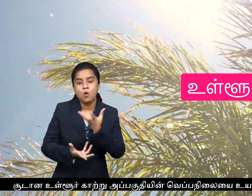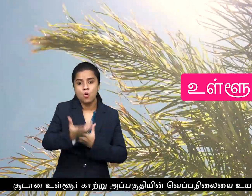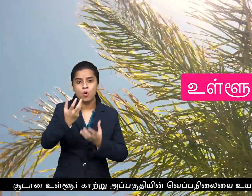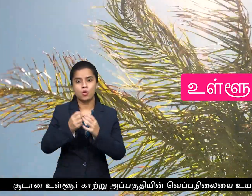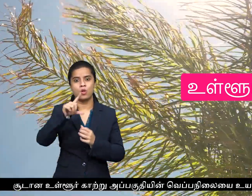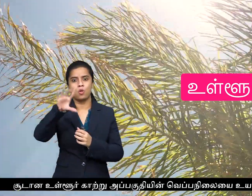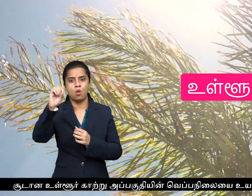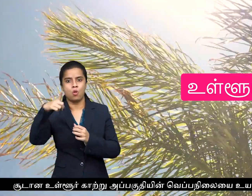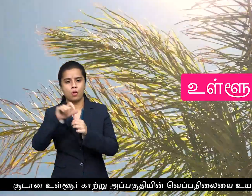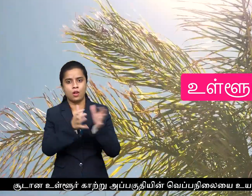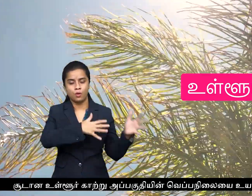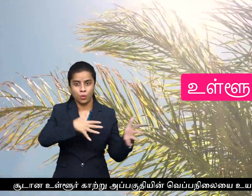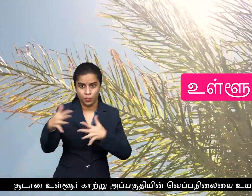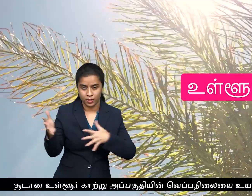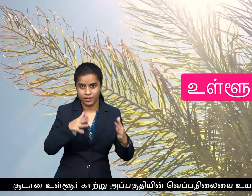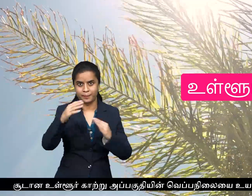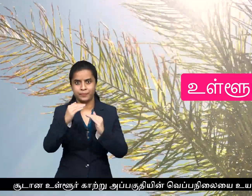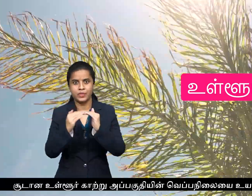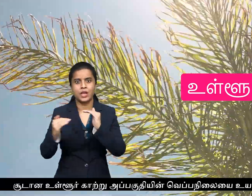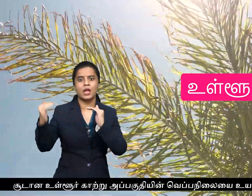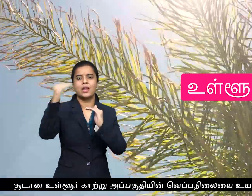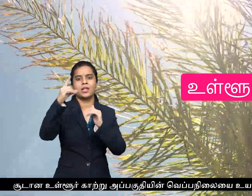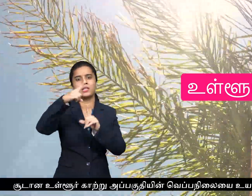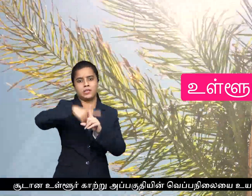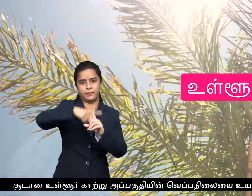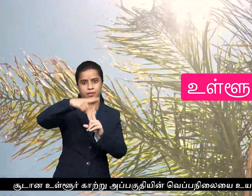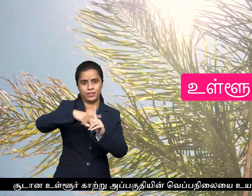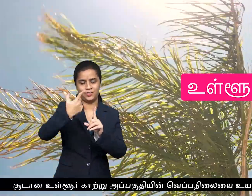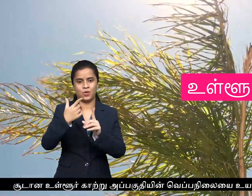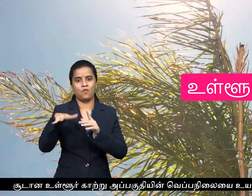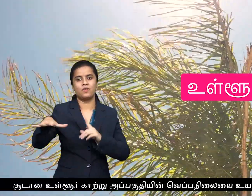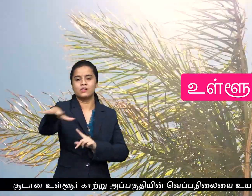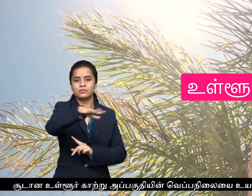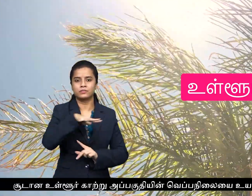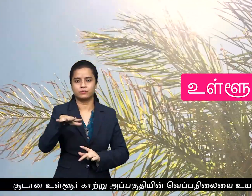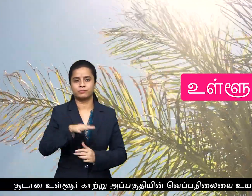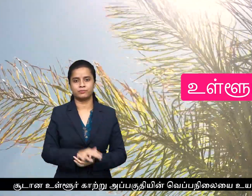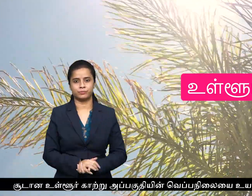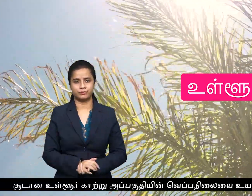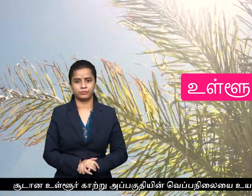சூடான உள்ளூர் காற்று அப்பகுதியின் வெப்பநிலையை உயர்த்துகிறது.